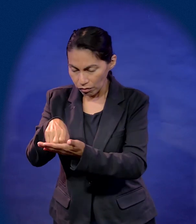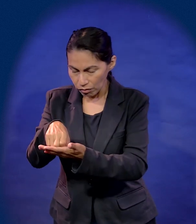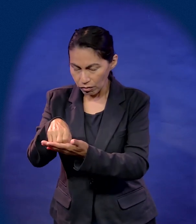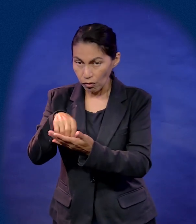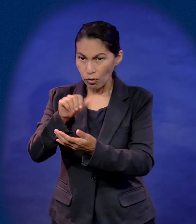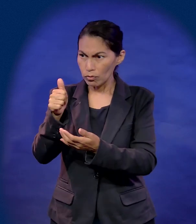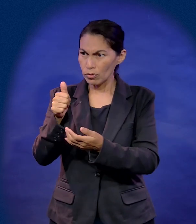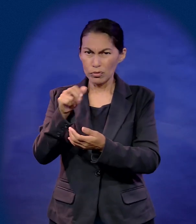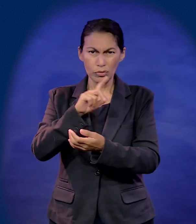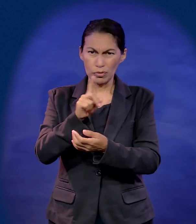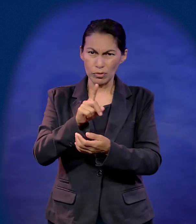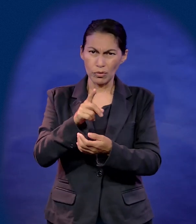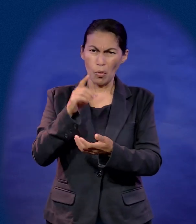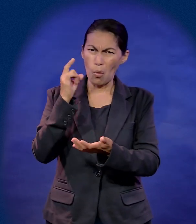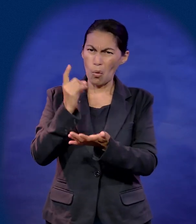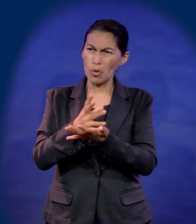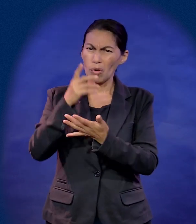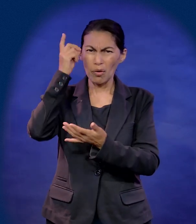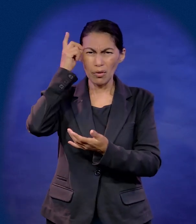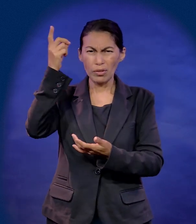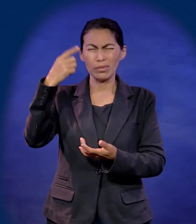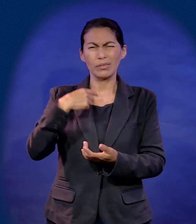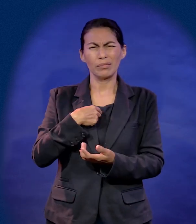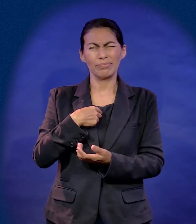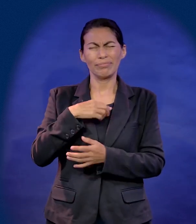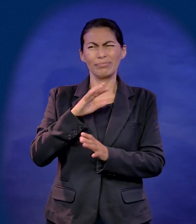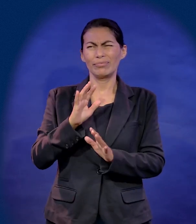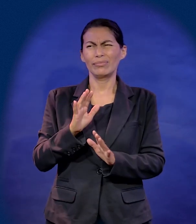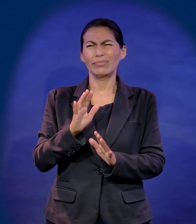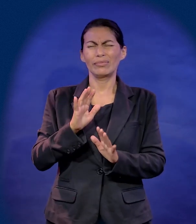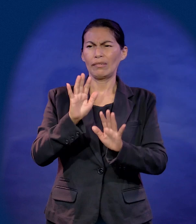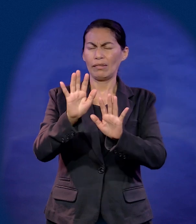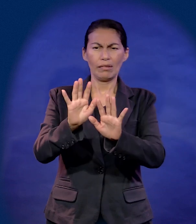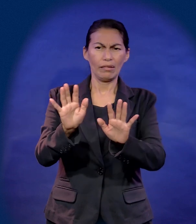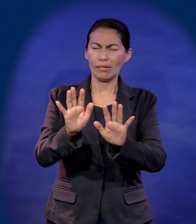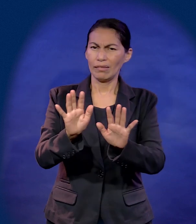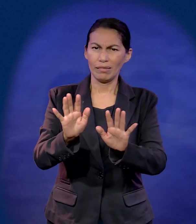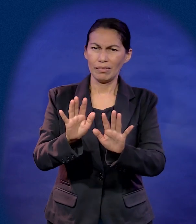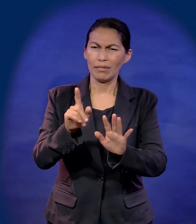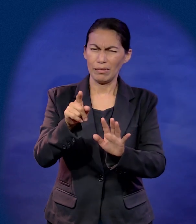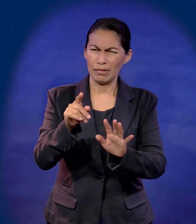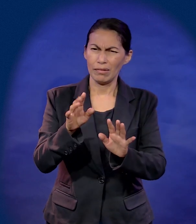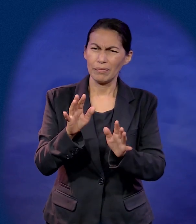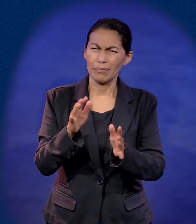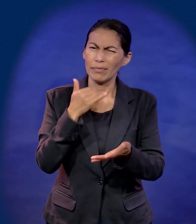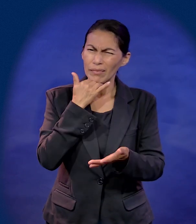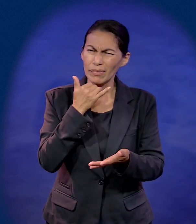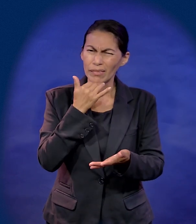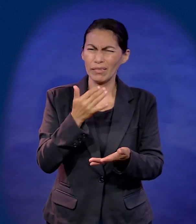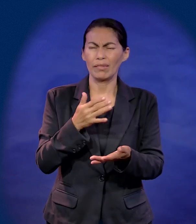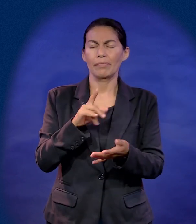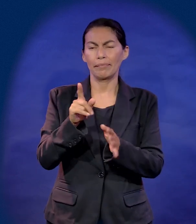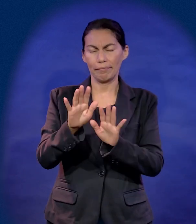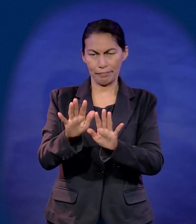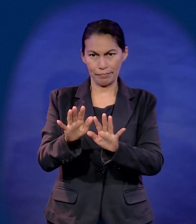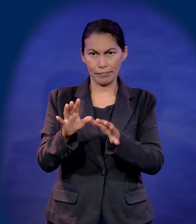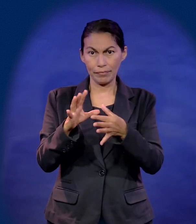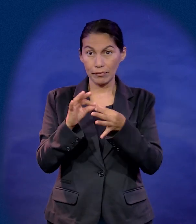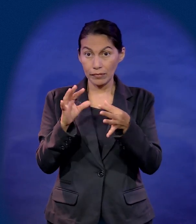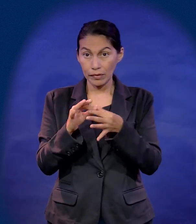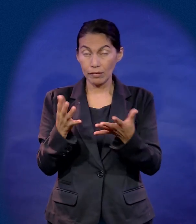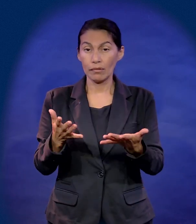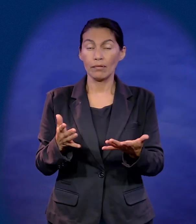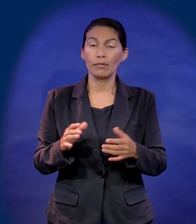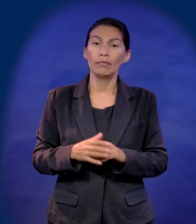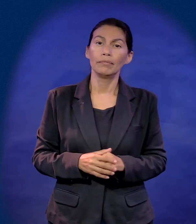oye, pues todo él, ¿no? ¿Sabe que eso me pegó? Me pegó. Digo, no, te estás equivocando.